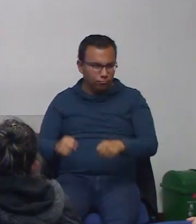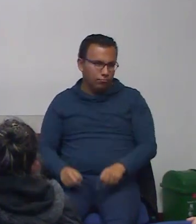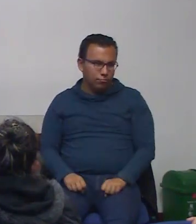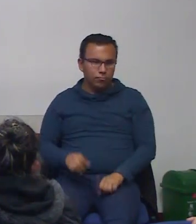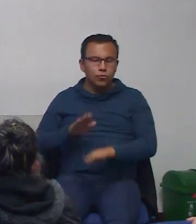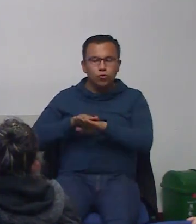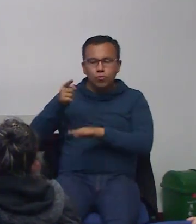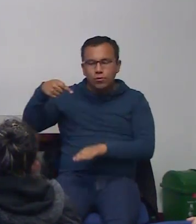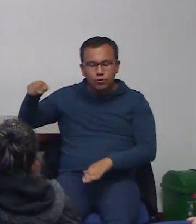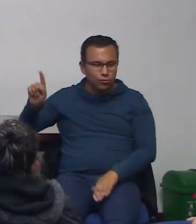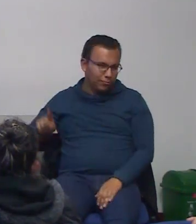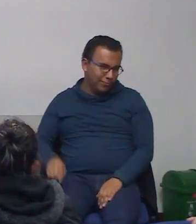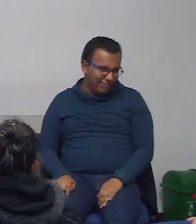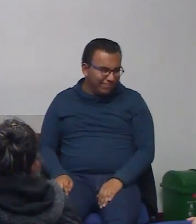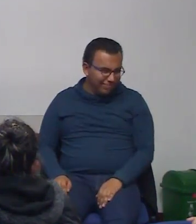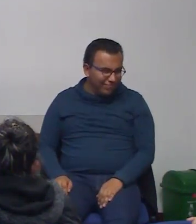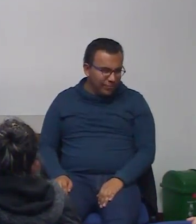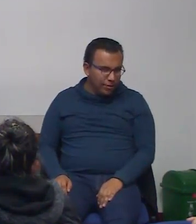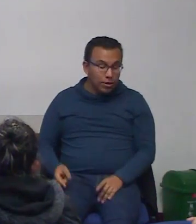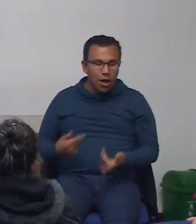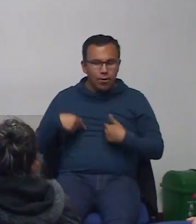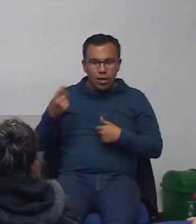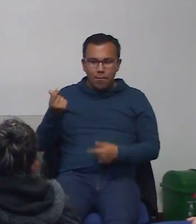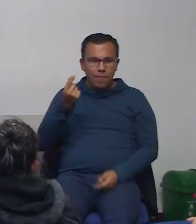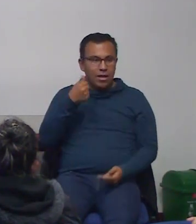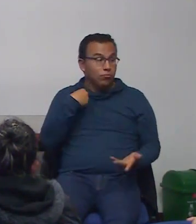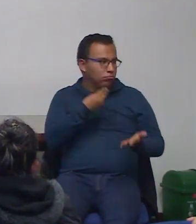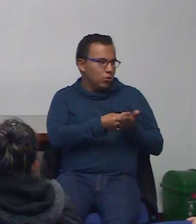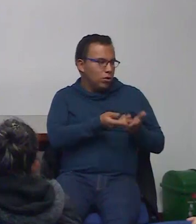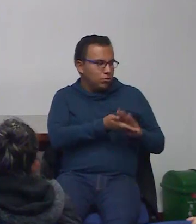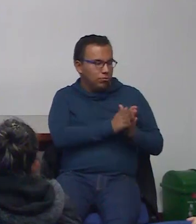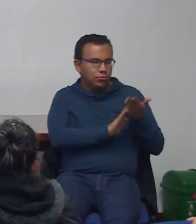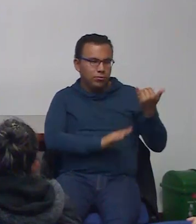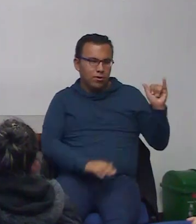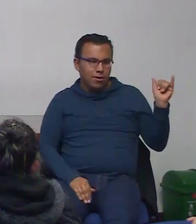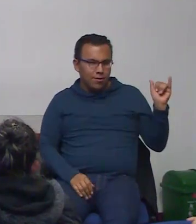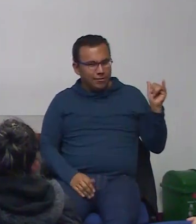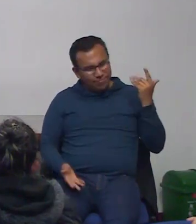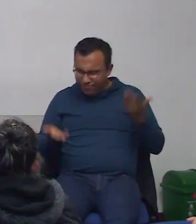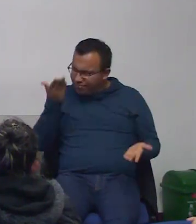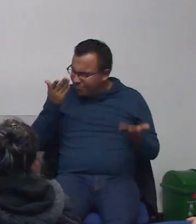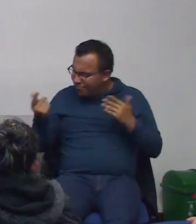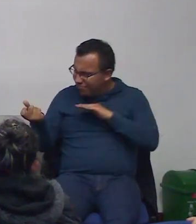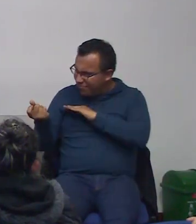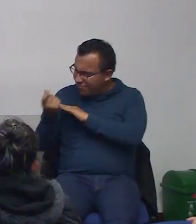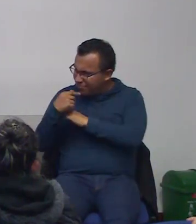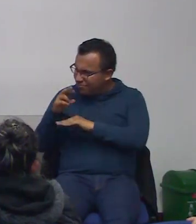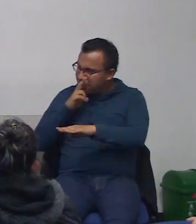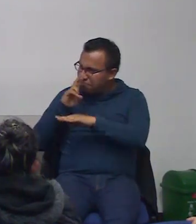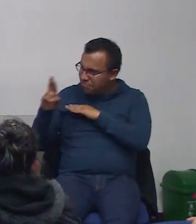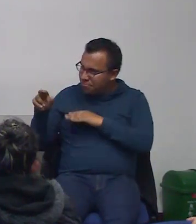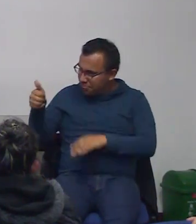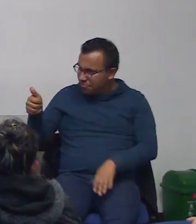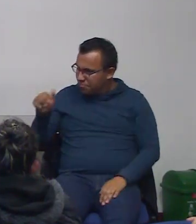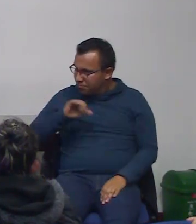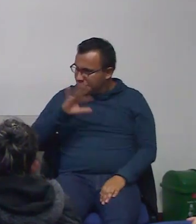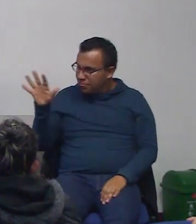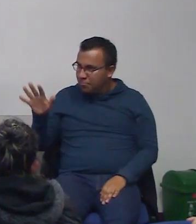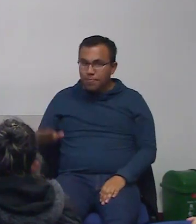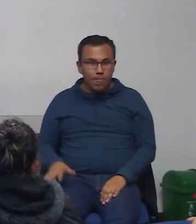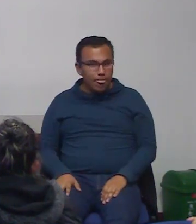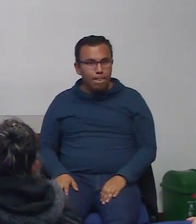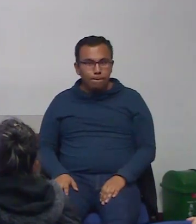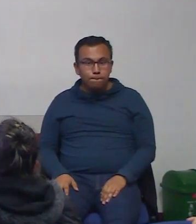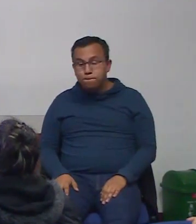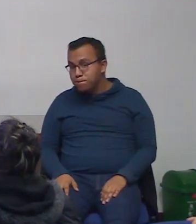suelo hacer verbal no porque el consentimiento solo es para el pago para nada más entonces no sé Juli si si respondo a tu pregunta ahí con eso